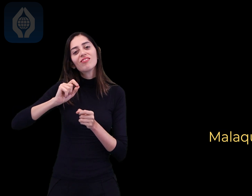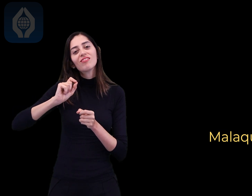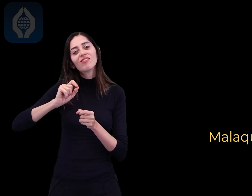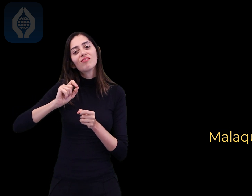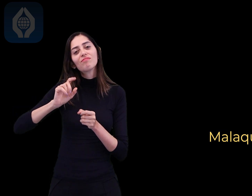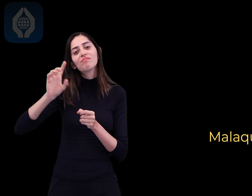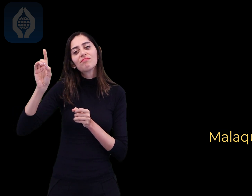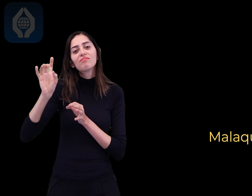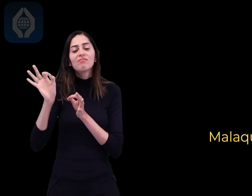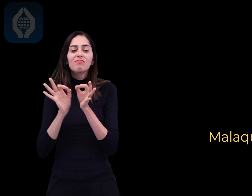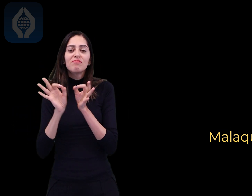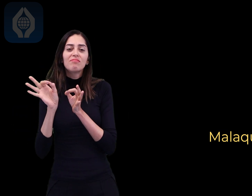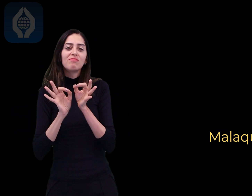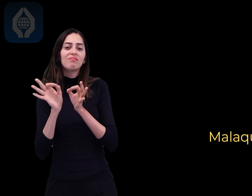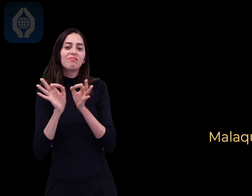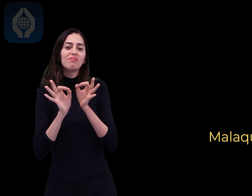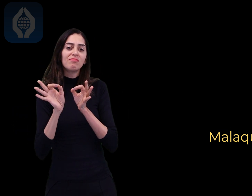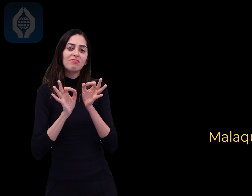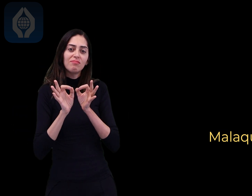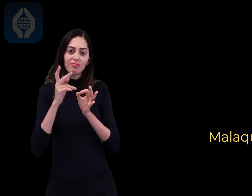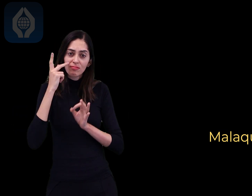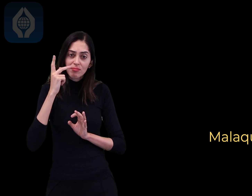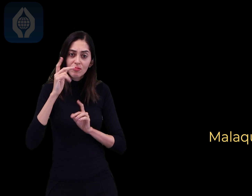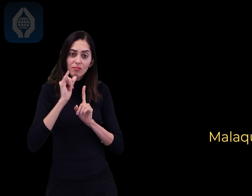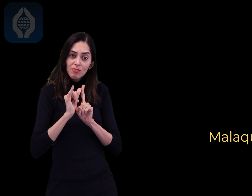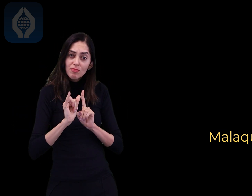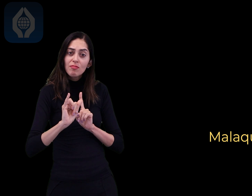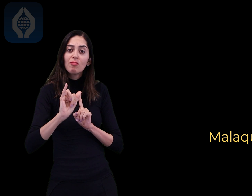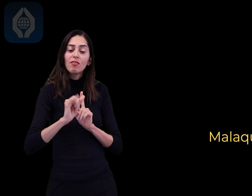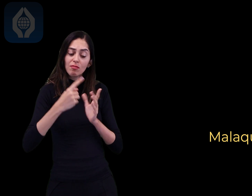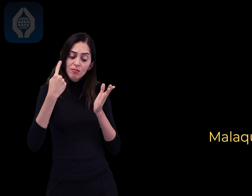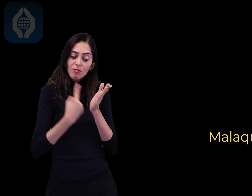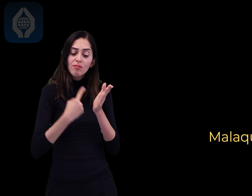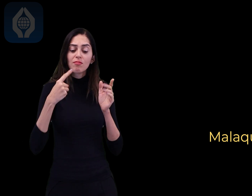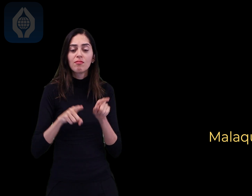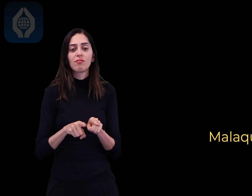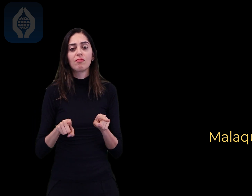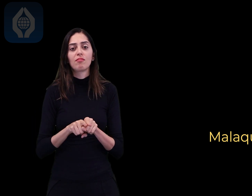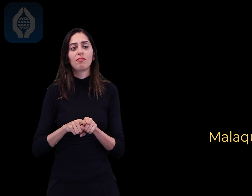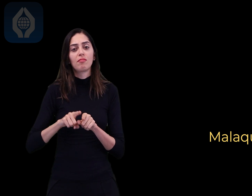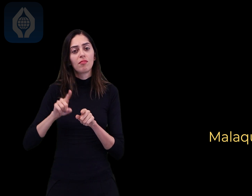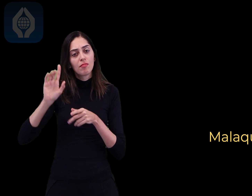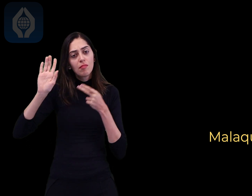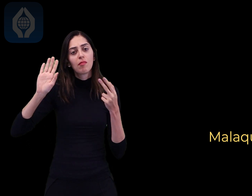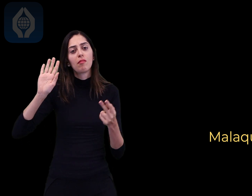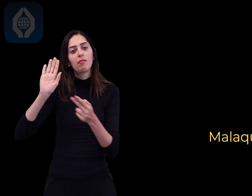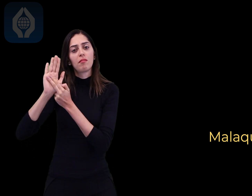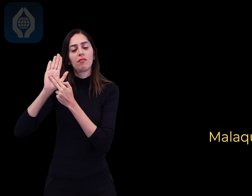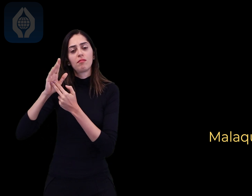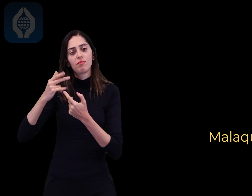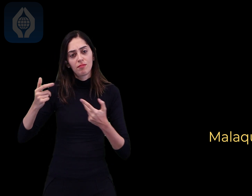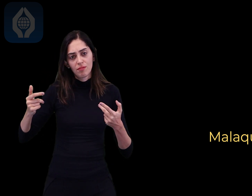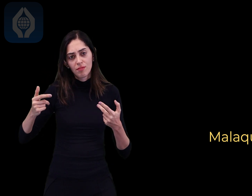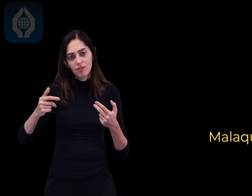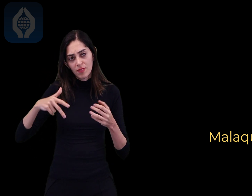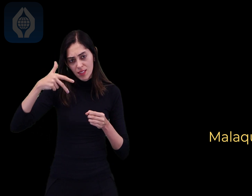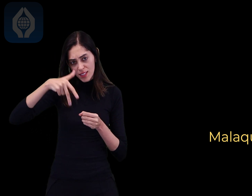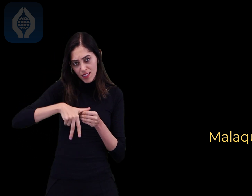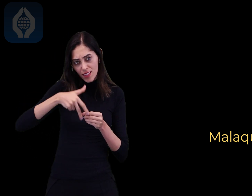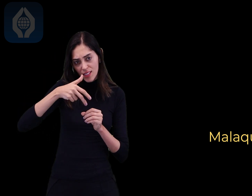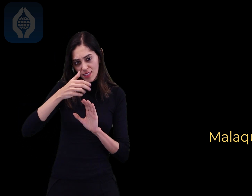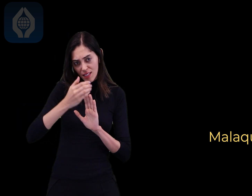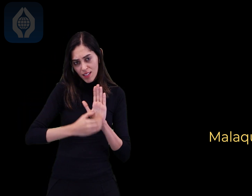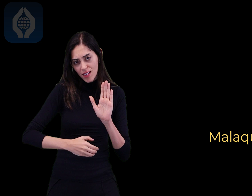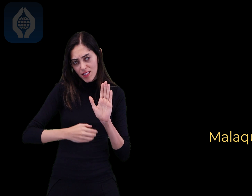cumpriu tudo o que prometeu. Malaquias 3:1 diz, 400 anos antes do nascimento de João, Deus disse